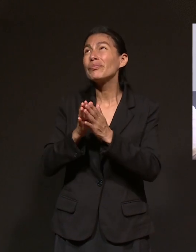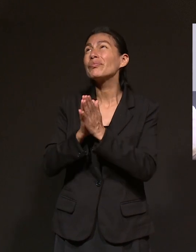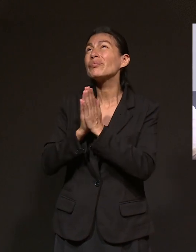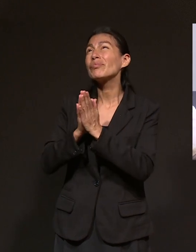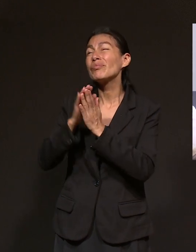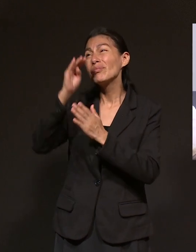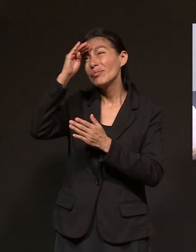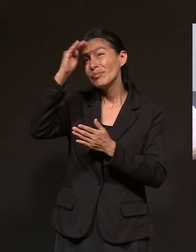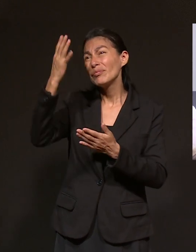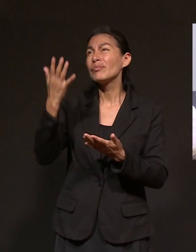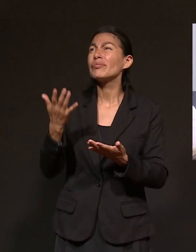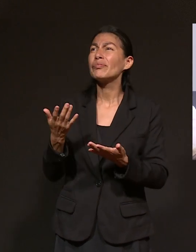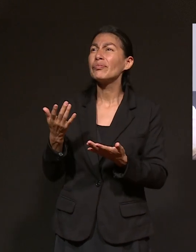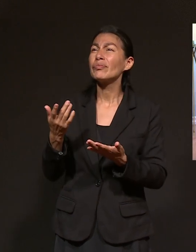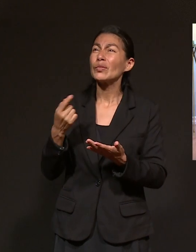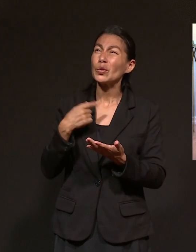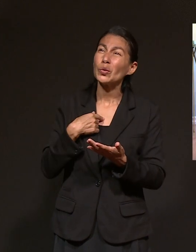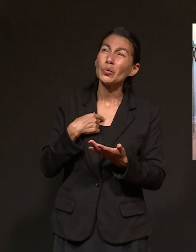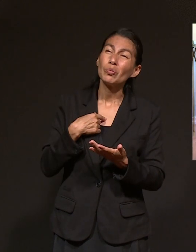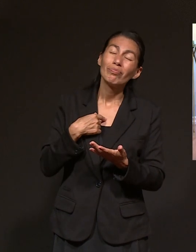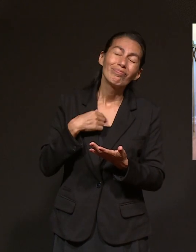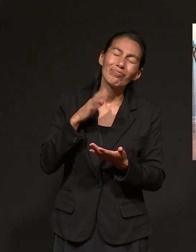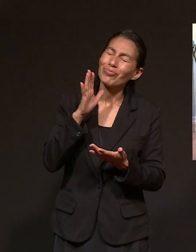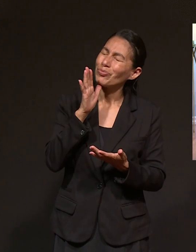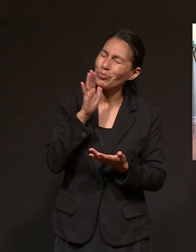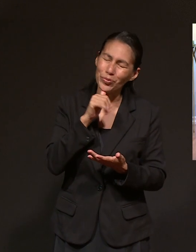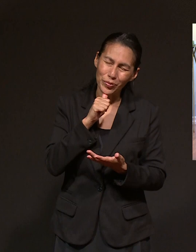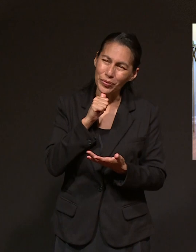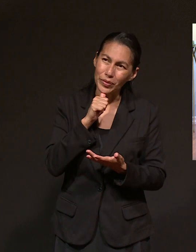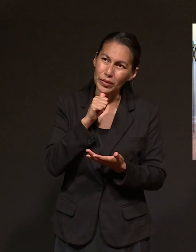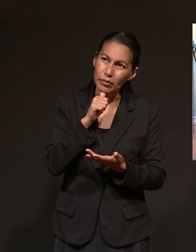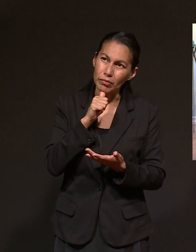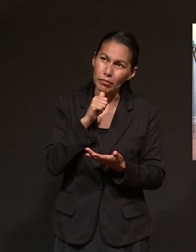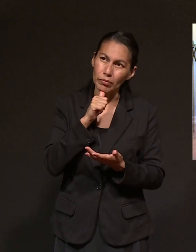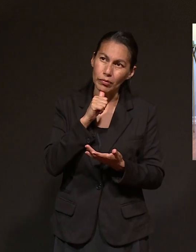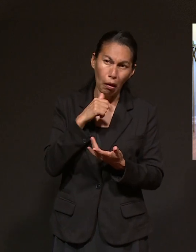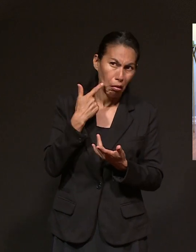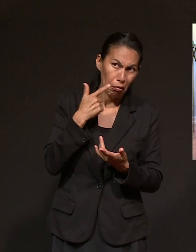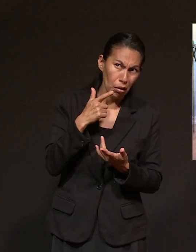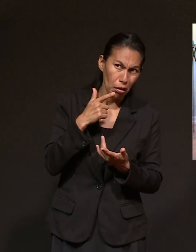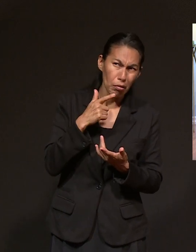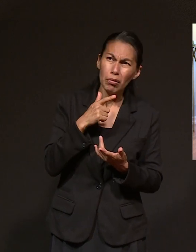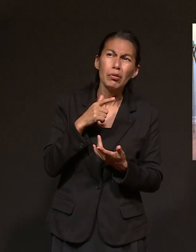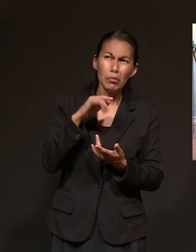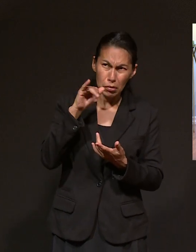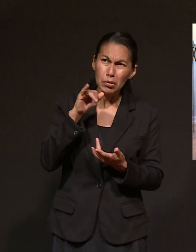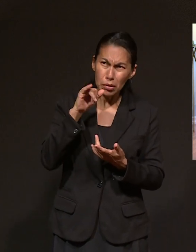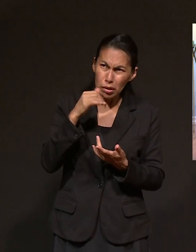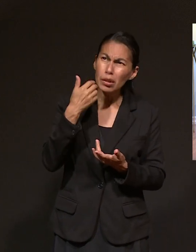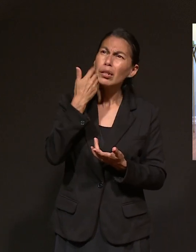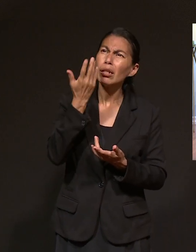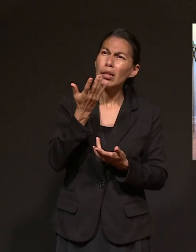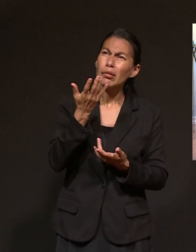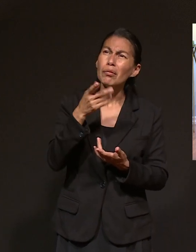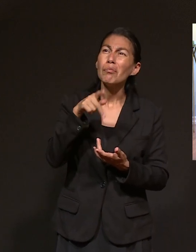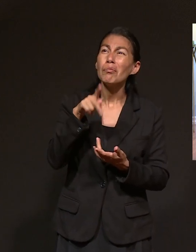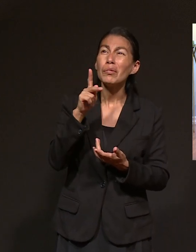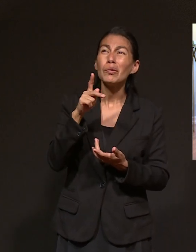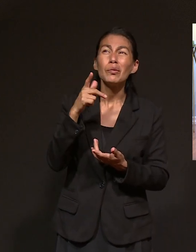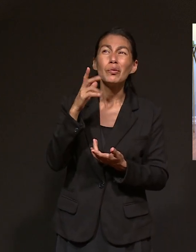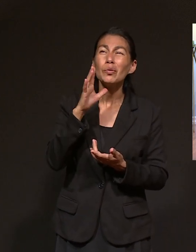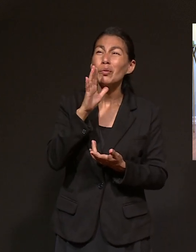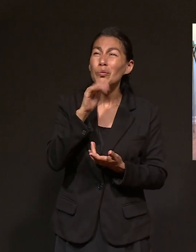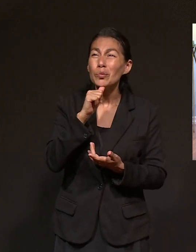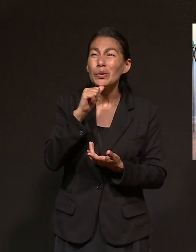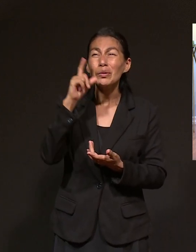Yo vine orando en el camión y le dije, Señor, yo ya no puedo. No es que no quiera. Ya